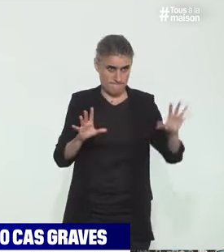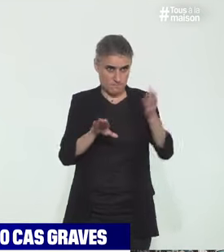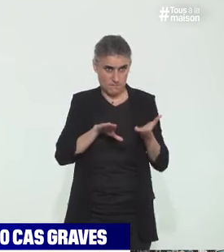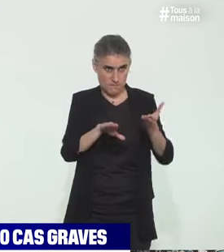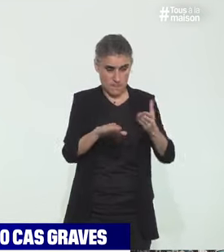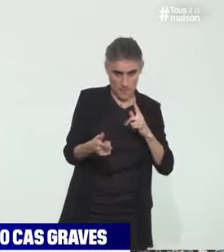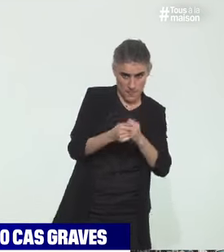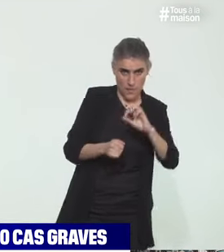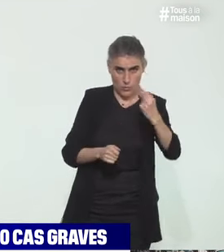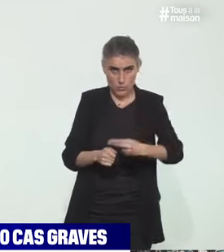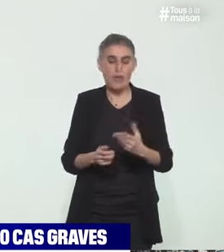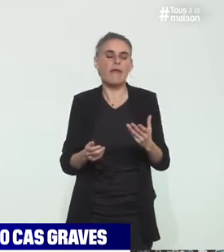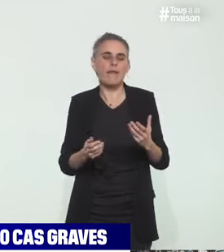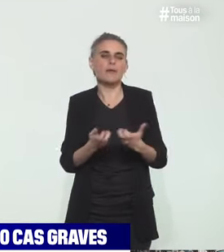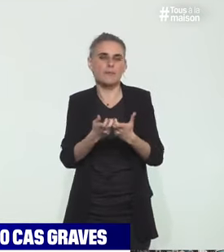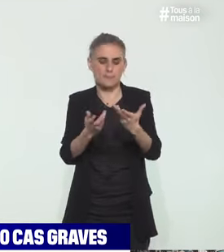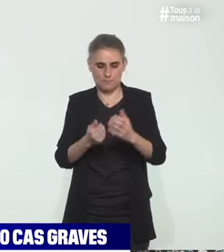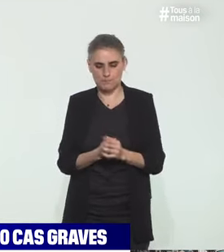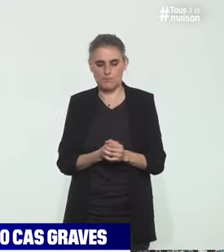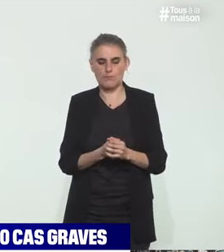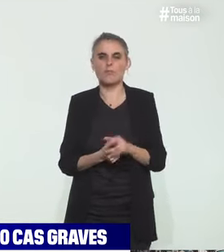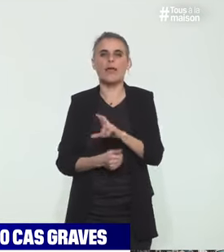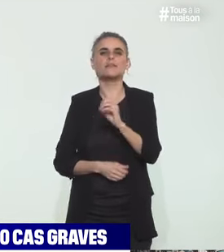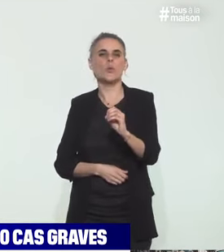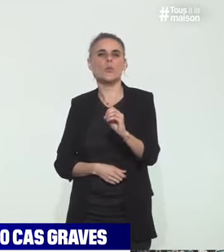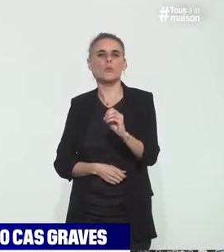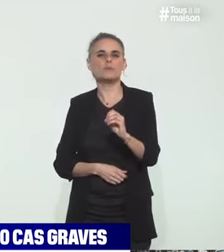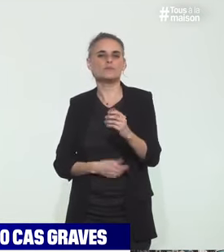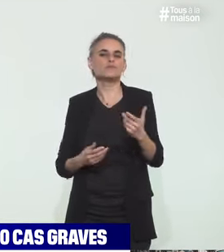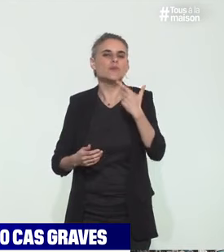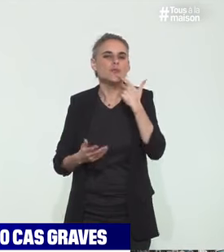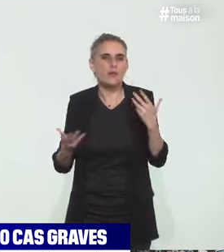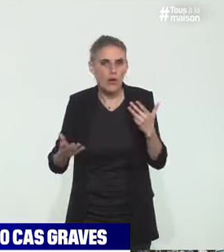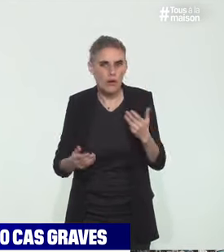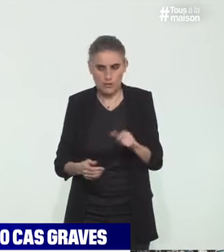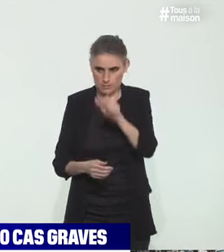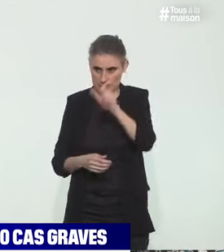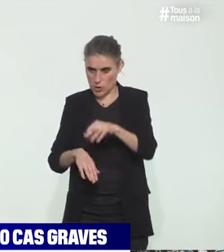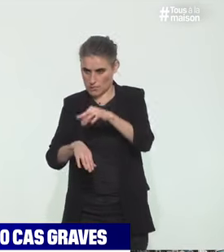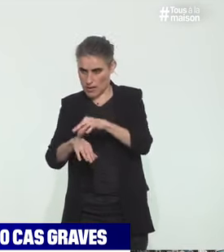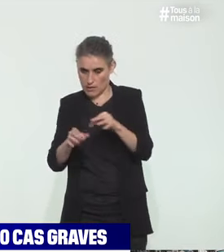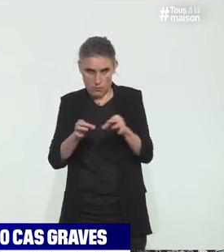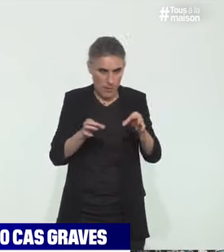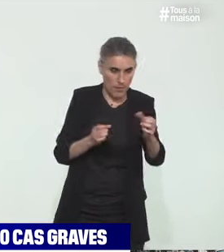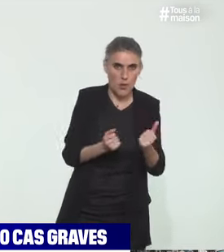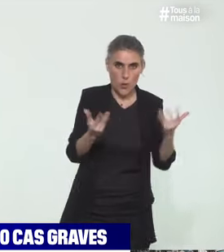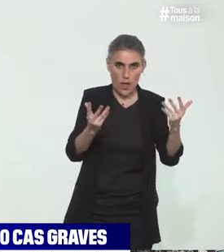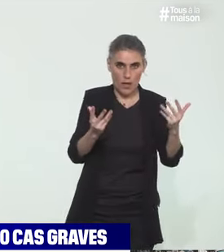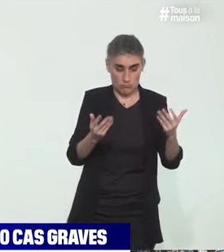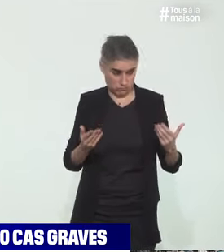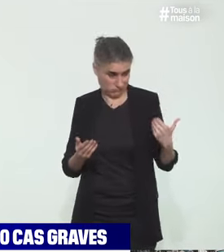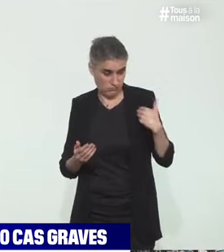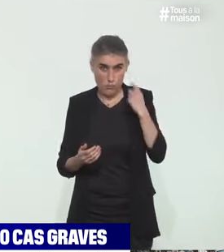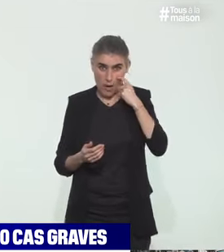évolutifs. Je vous donne plusieurs exemples. Le fameux R0, c'est-à-dire le taux de transmission, est descendu très bas en France grâce aux